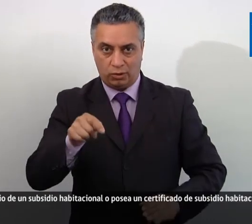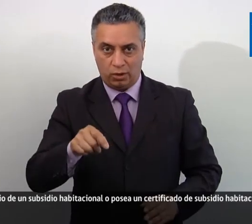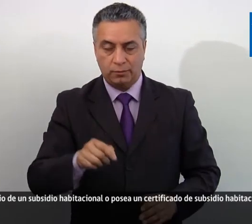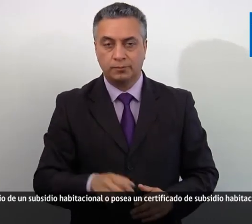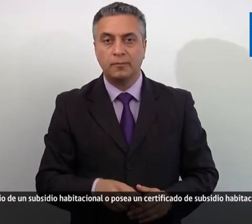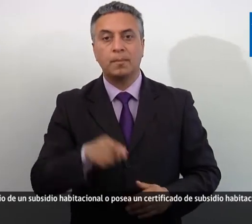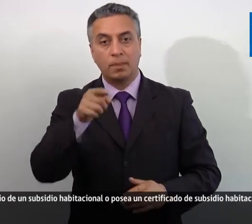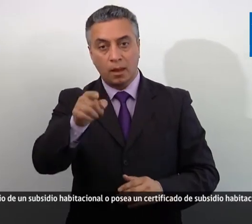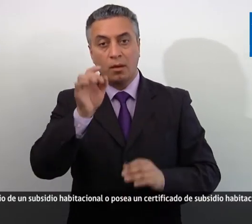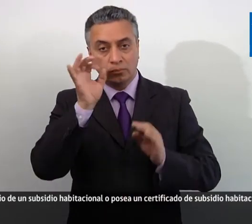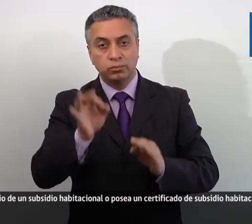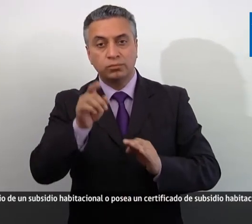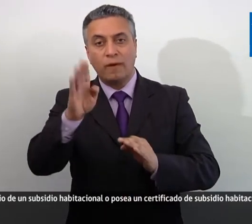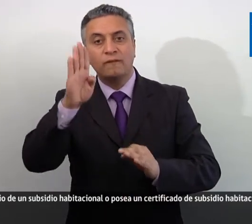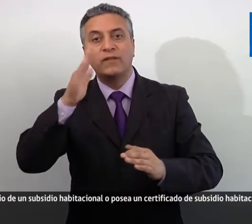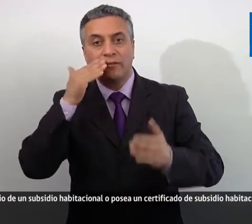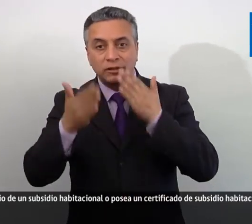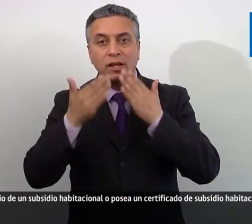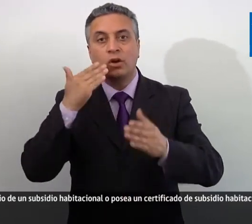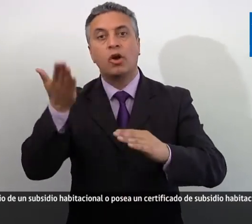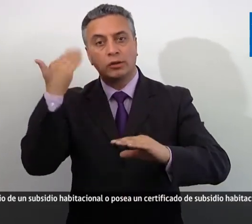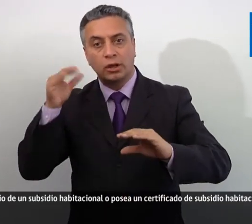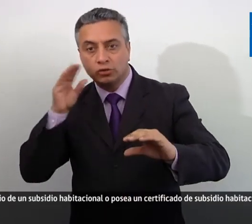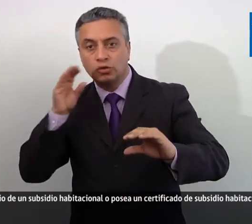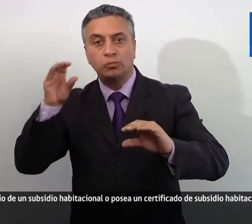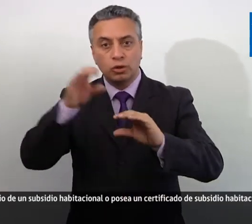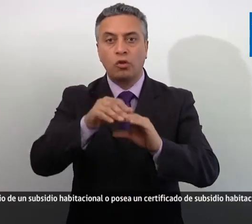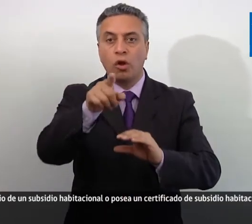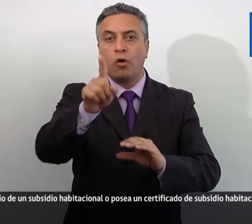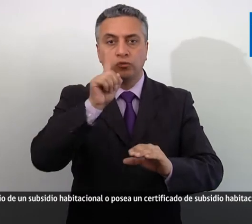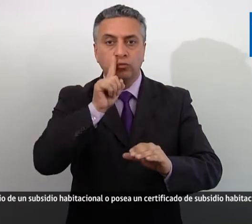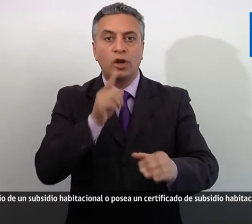Sea beneficiario de un subsidio habitacional o posea un certificado de